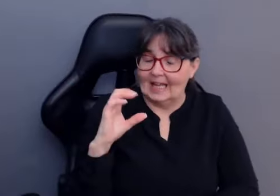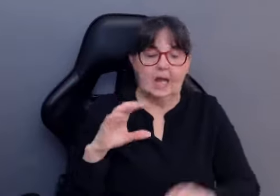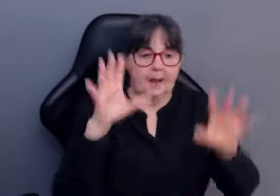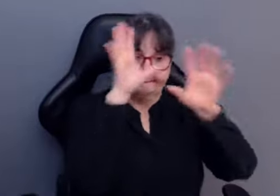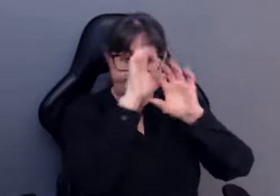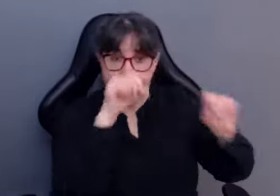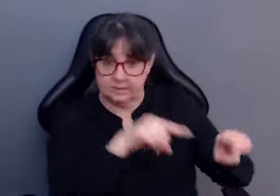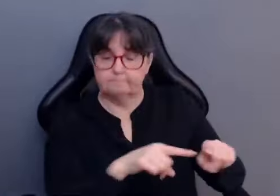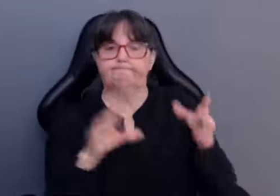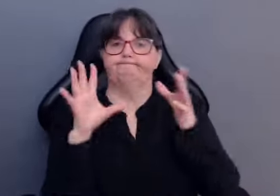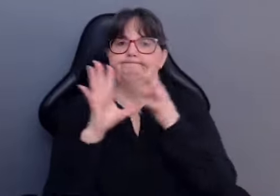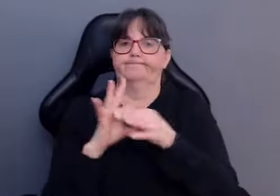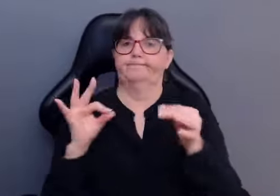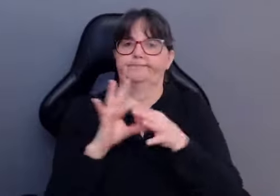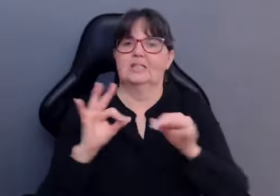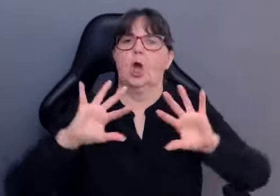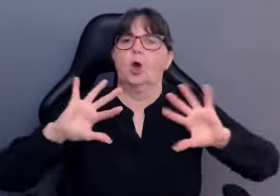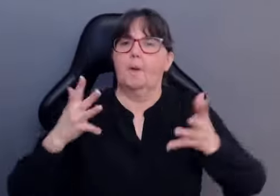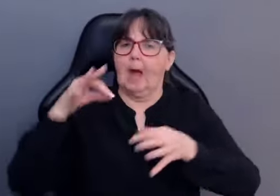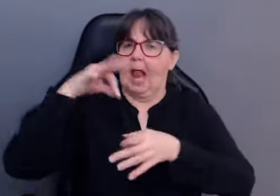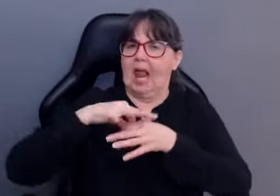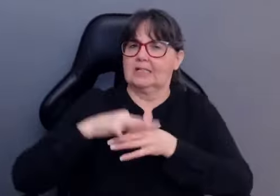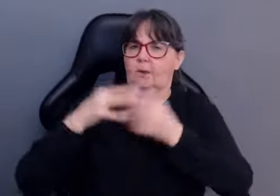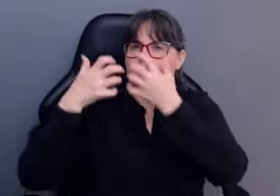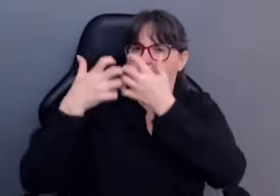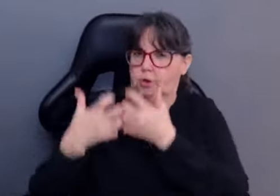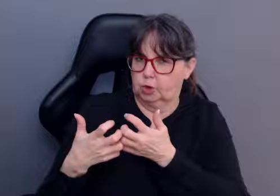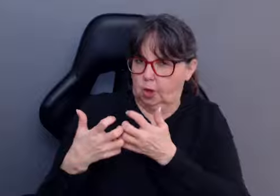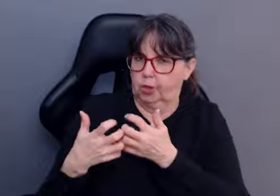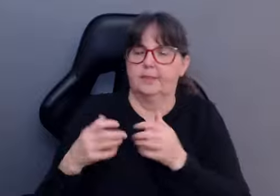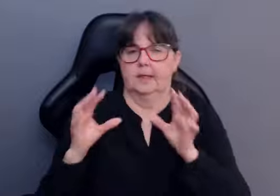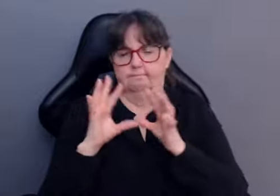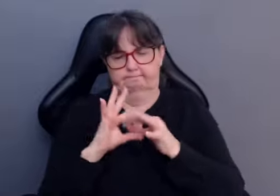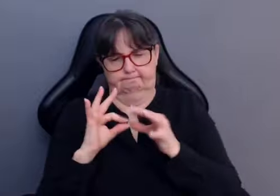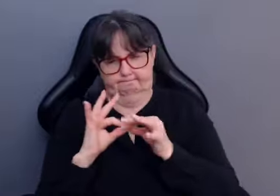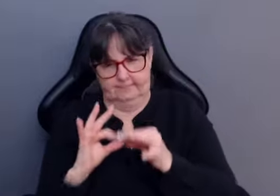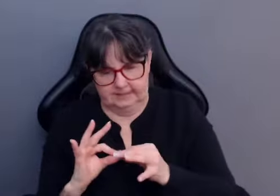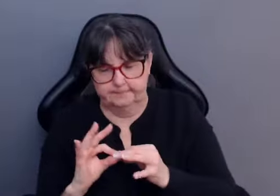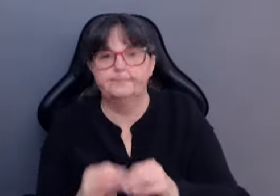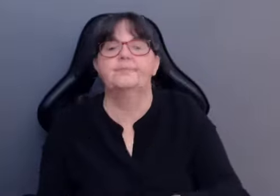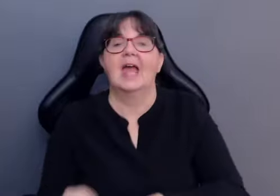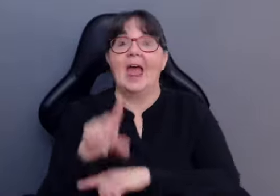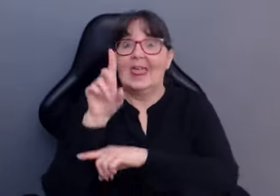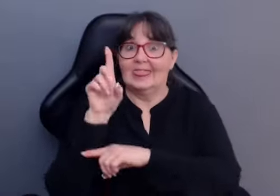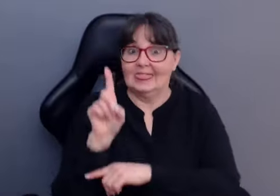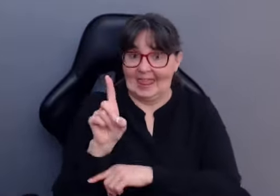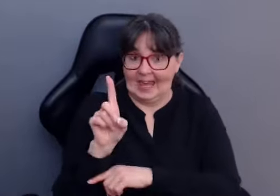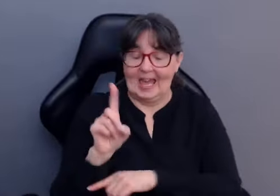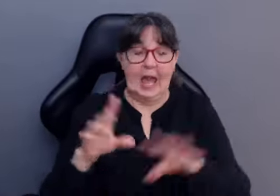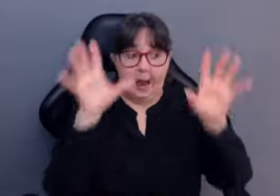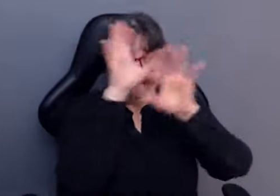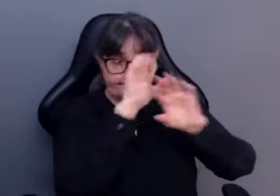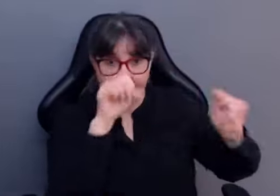explique les procédures d'élection. Point D. Le président identifie